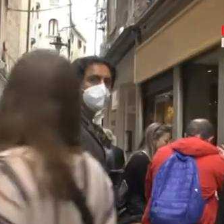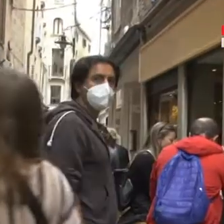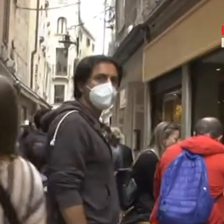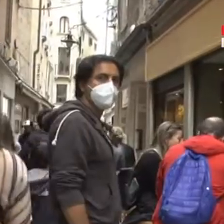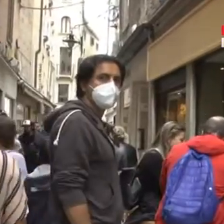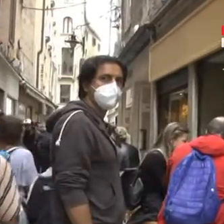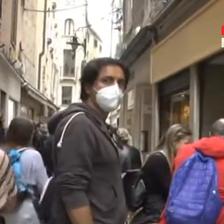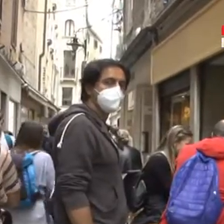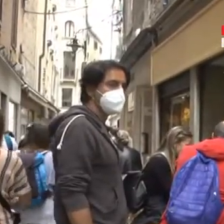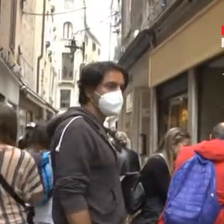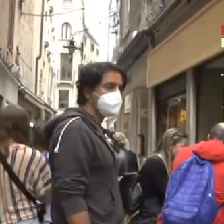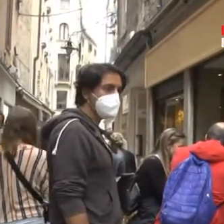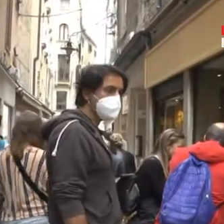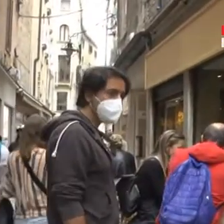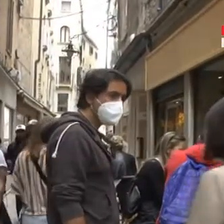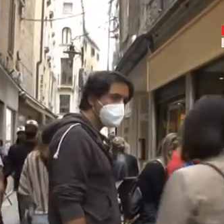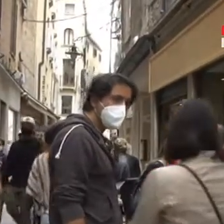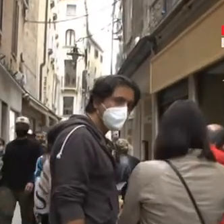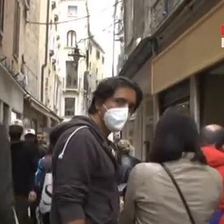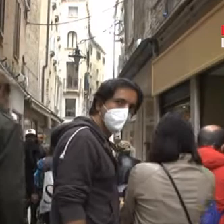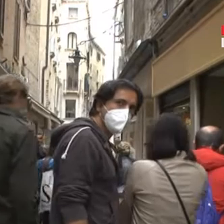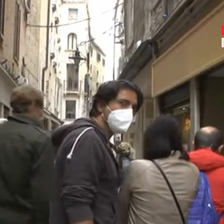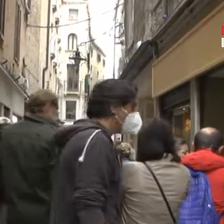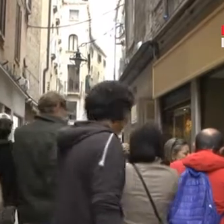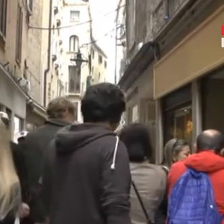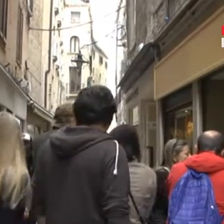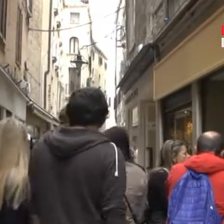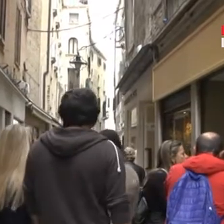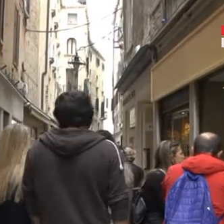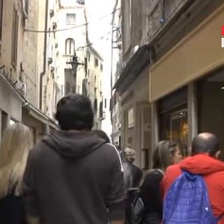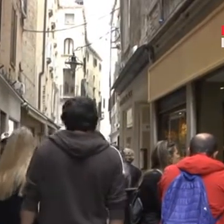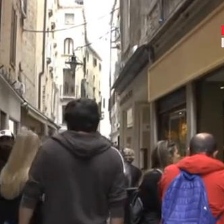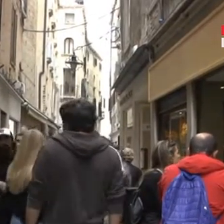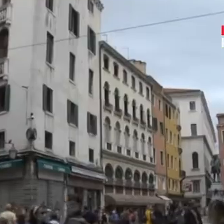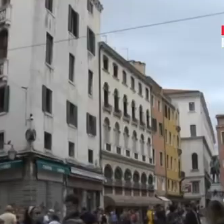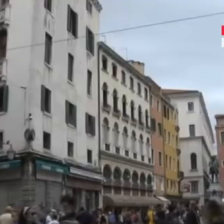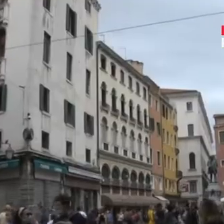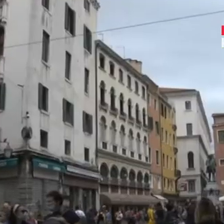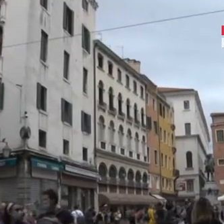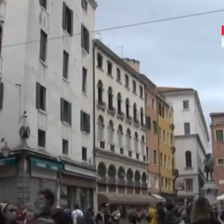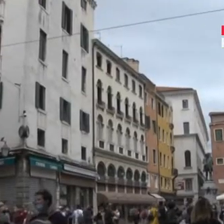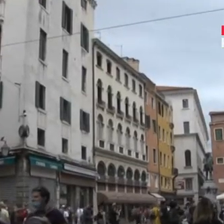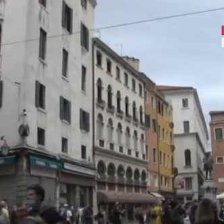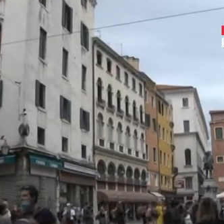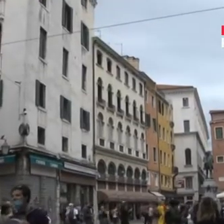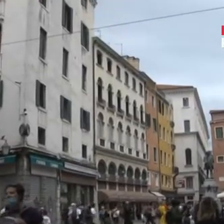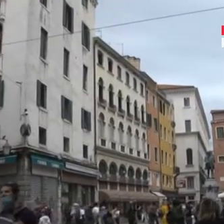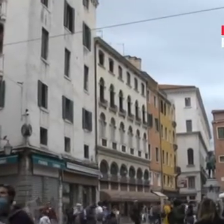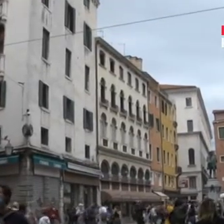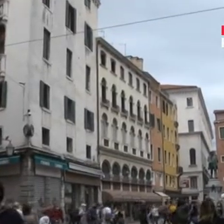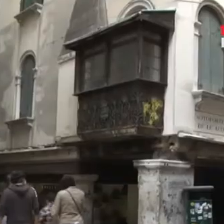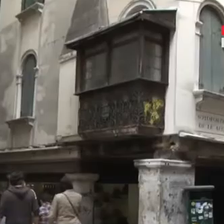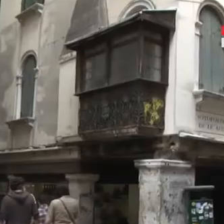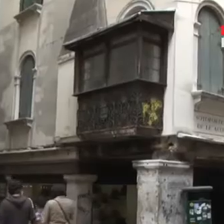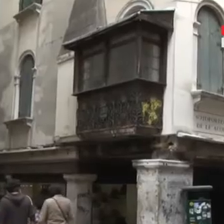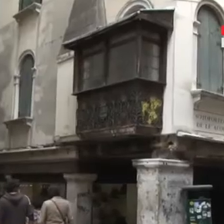ripartenza però molto difficile, e gli aiuti del governo sono definibili come carità pelosa. lancio quindi questo appello al governo: non ci lasci da sole. Le